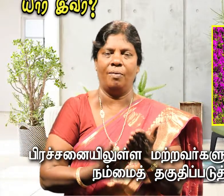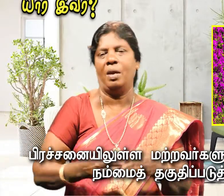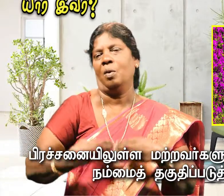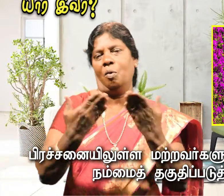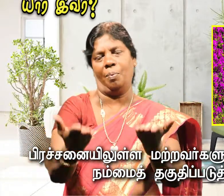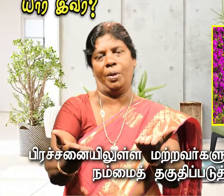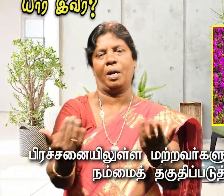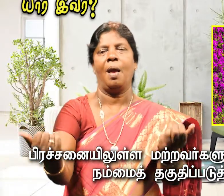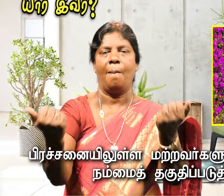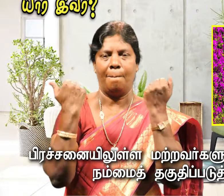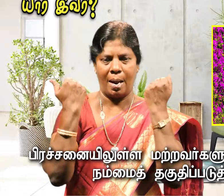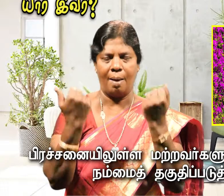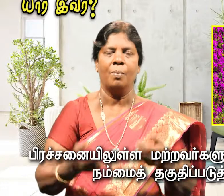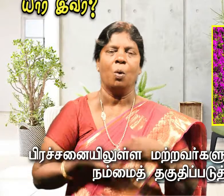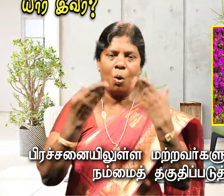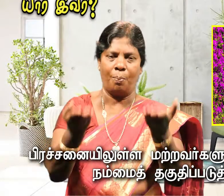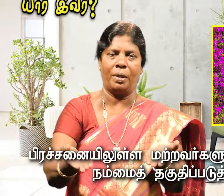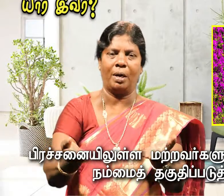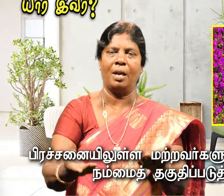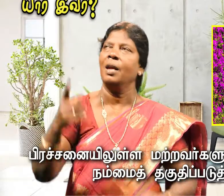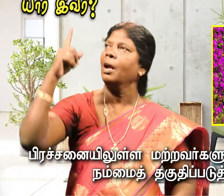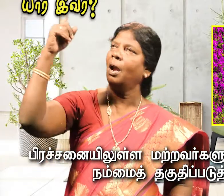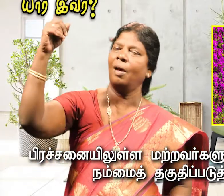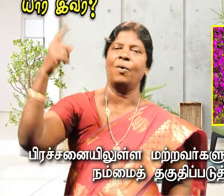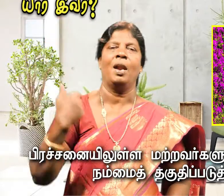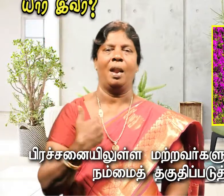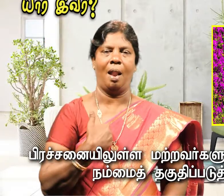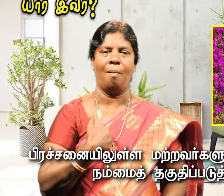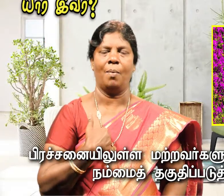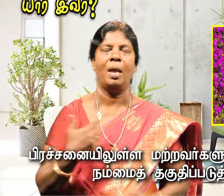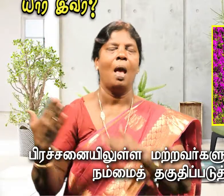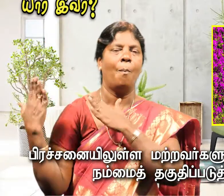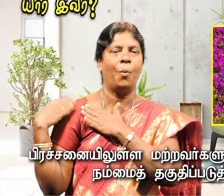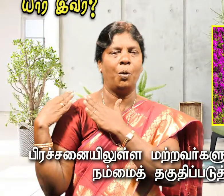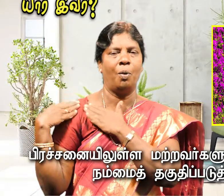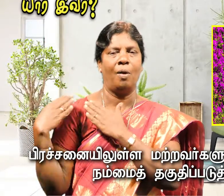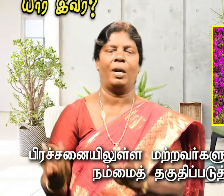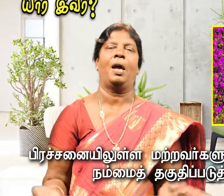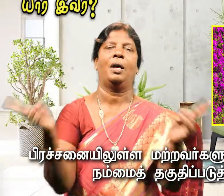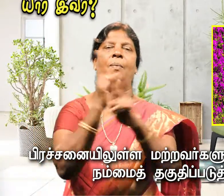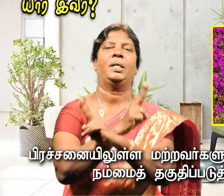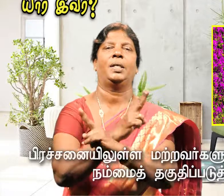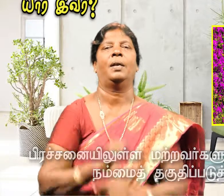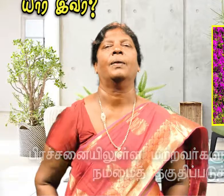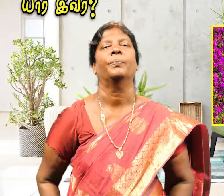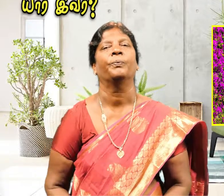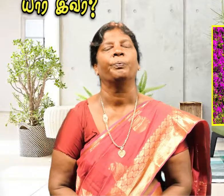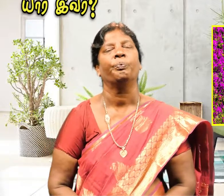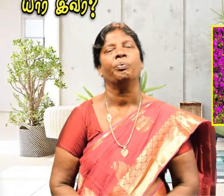உதவி செய்வதற்கு பலப்படுத்துவதற்கு கடவுள் நம்மை தகுதி உள்ளவர்களாய்